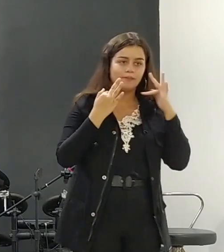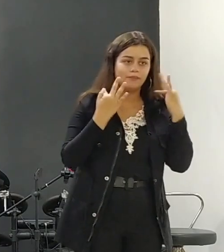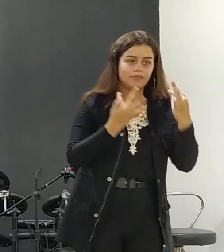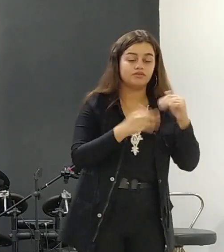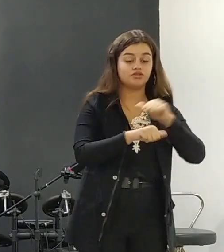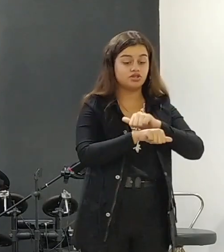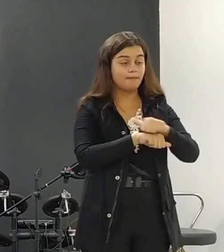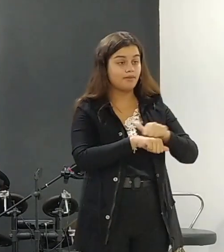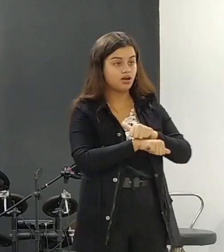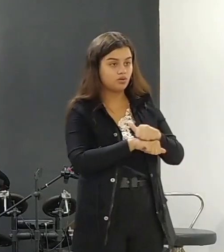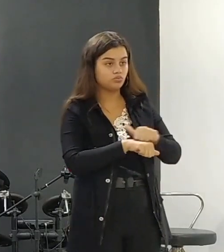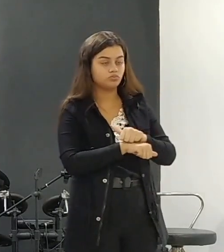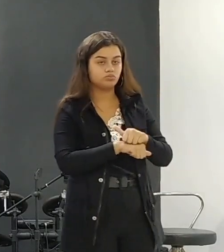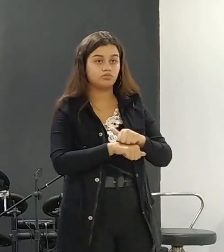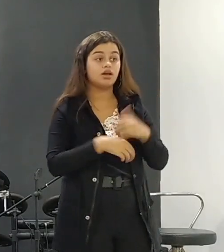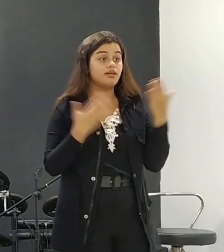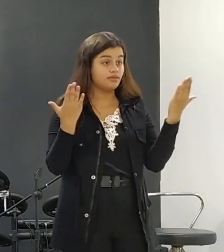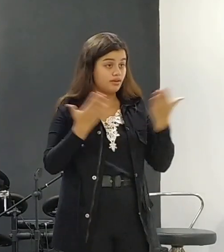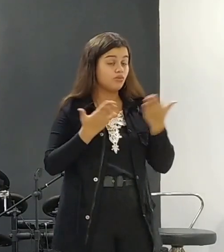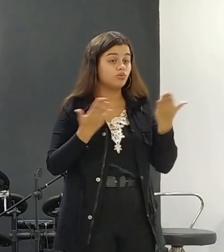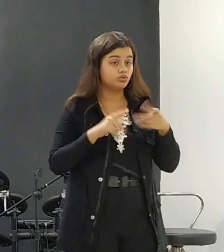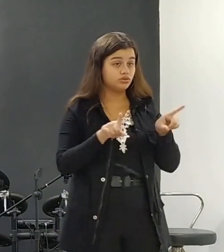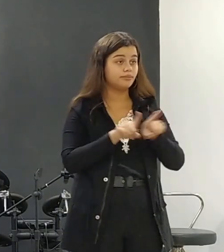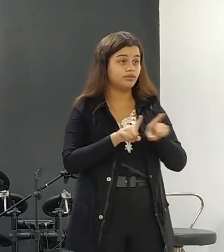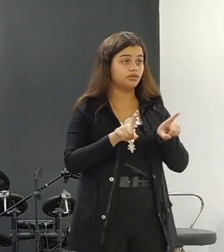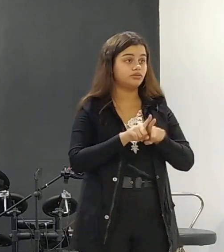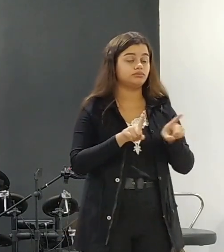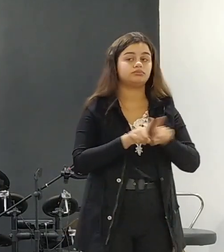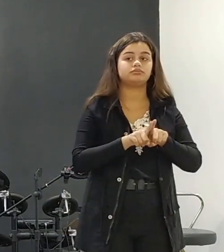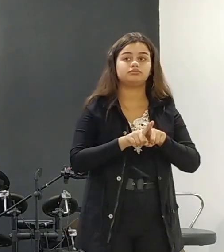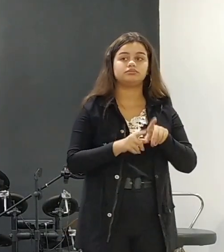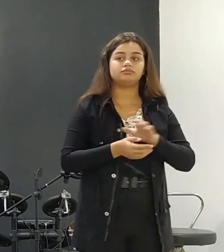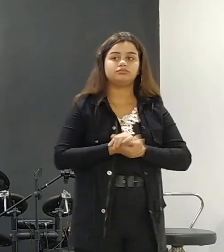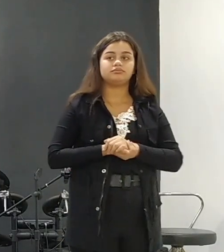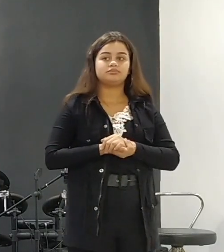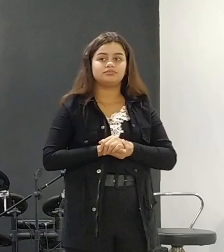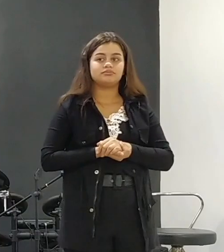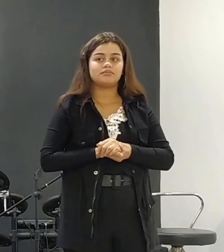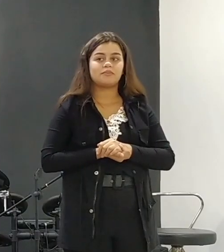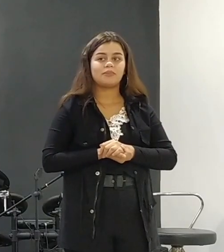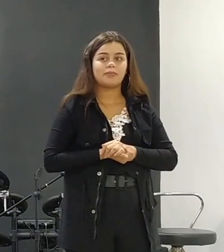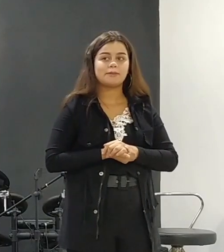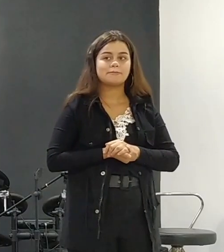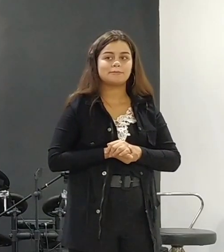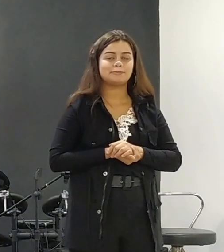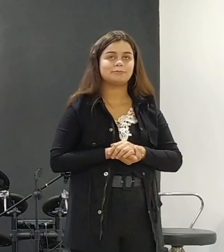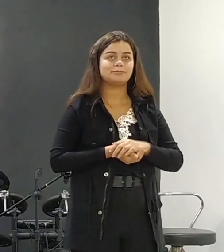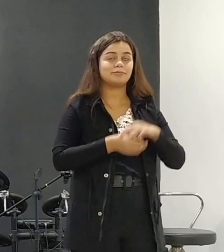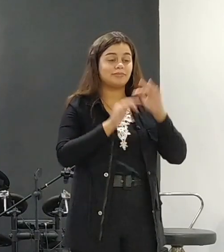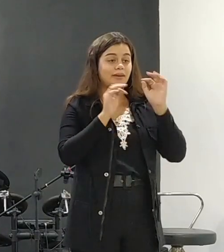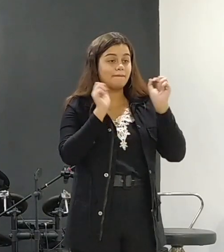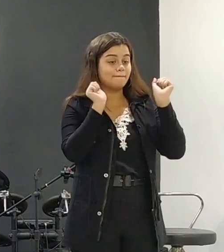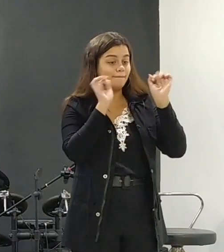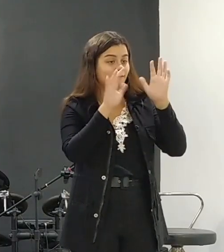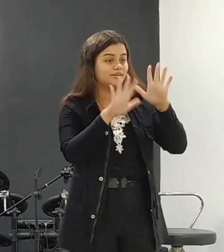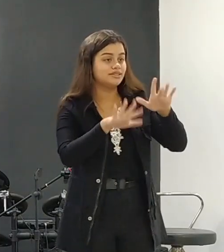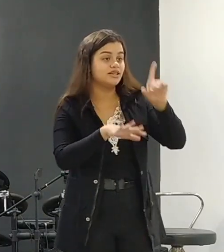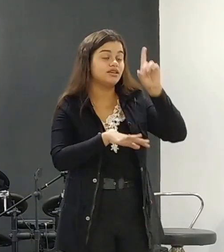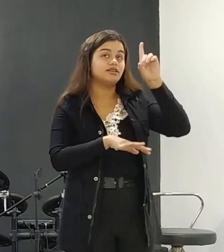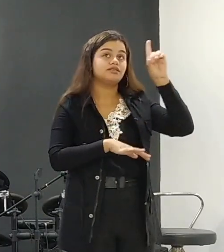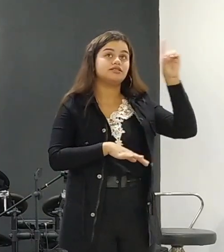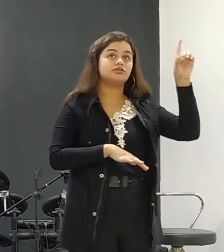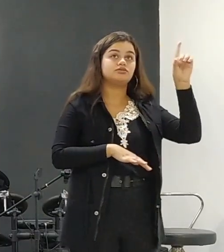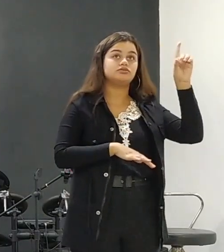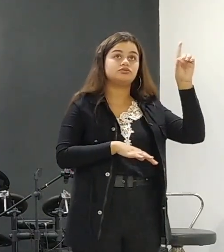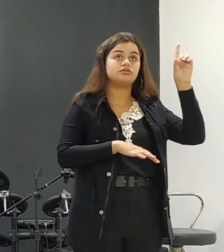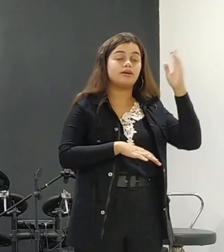de Abraão. E veja que isso chegou até nós. Essa bênção que Deus ministra na vida de Abraão, ela